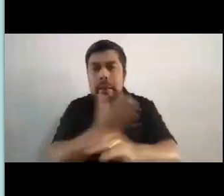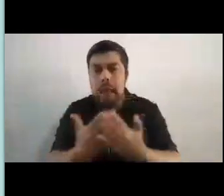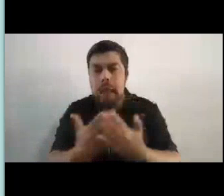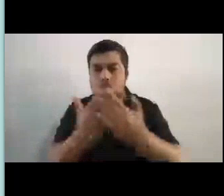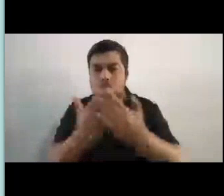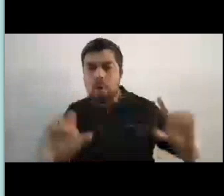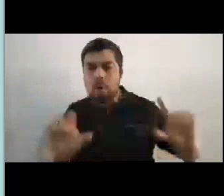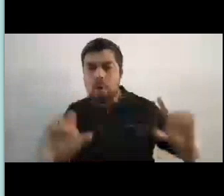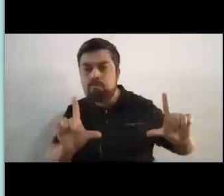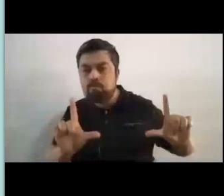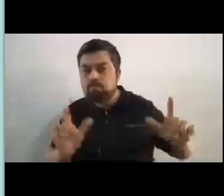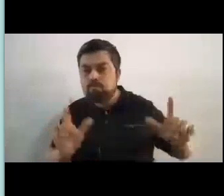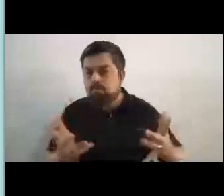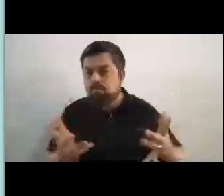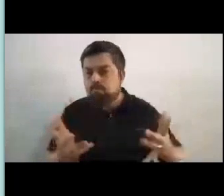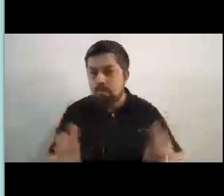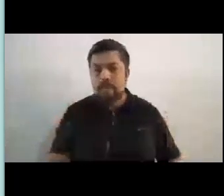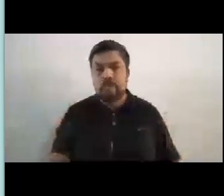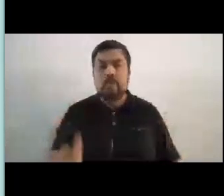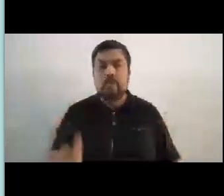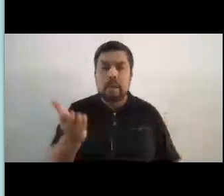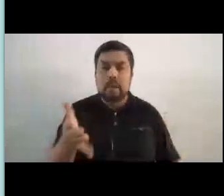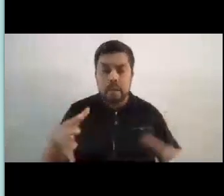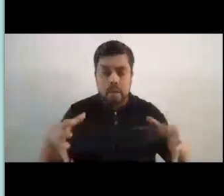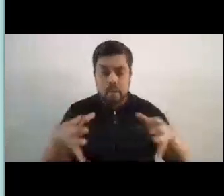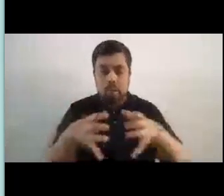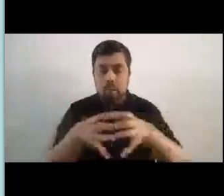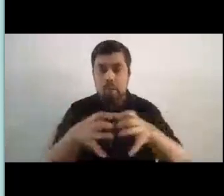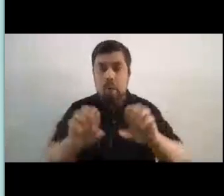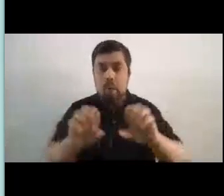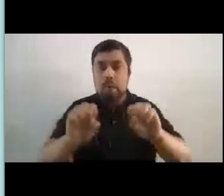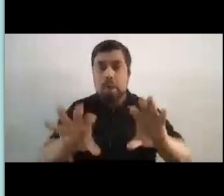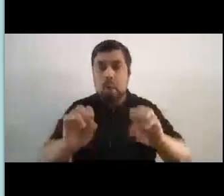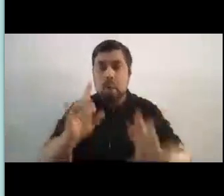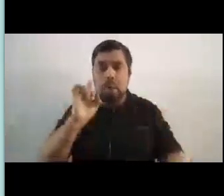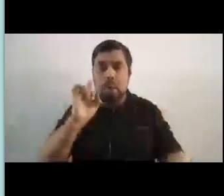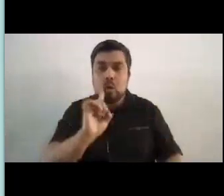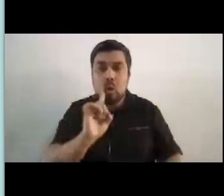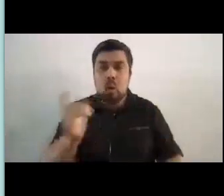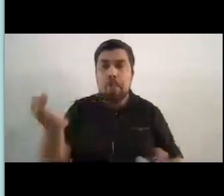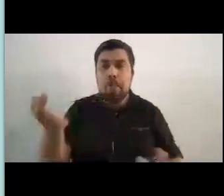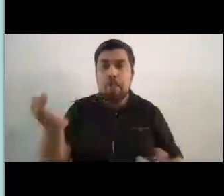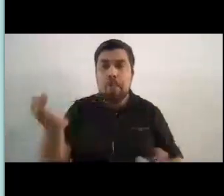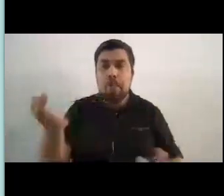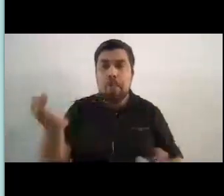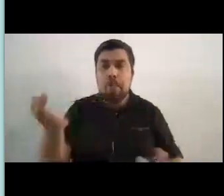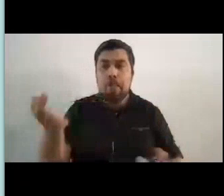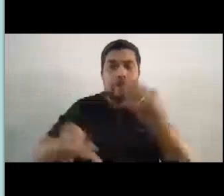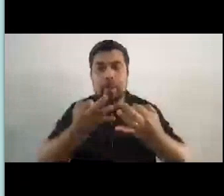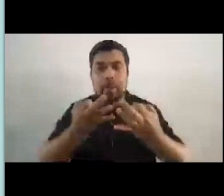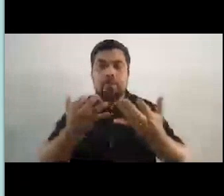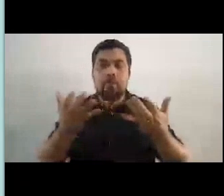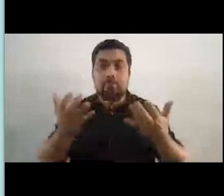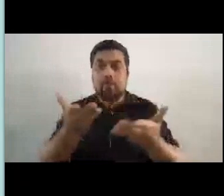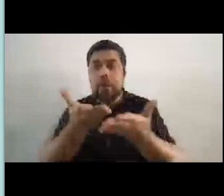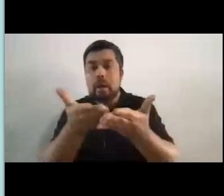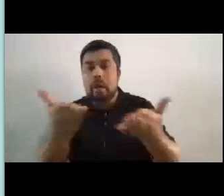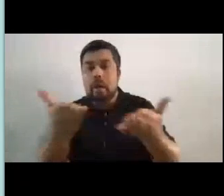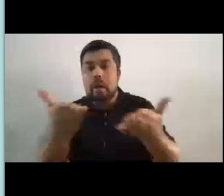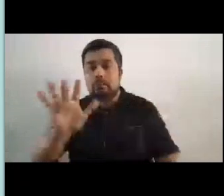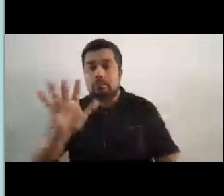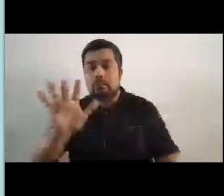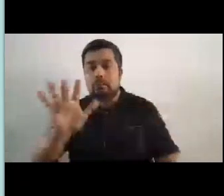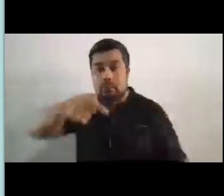este grupo de educadores sordos me decía, bueno, nosotros lo que hacemos es recurrir a nuestras